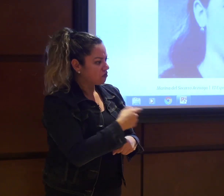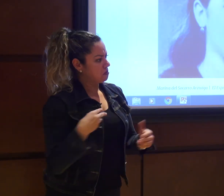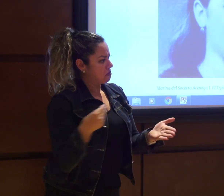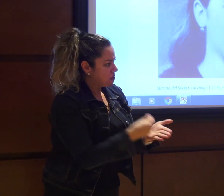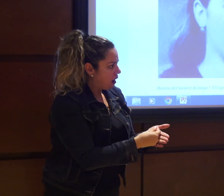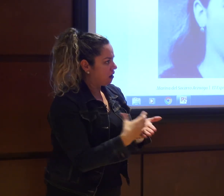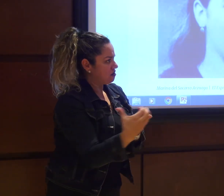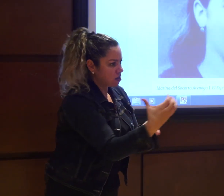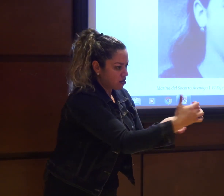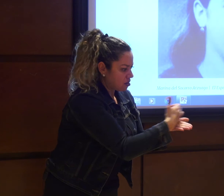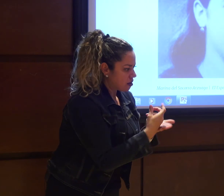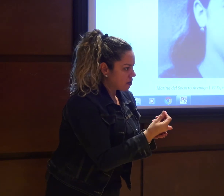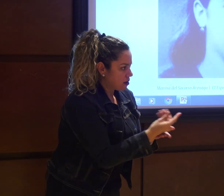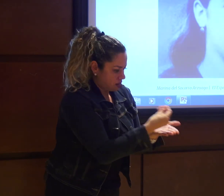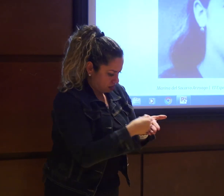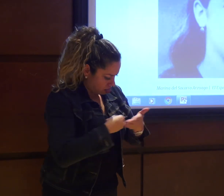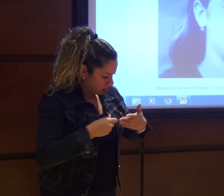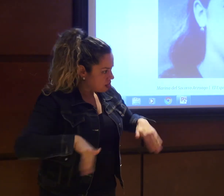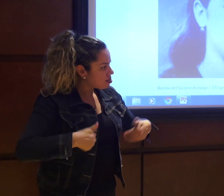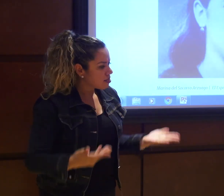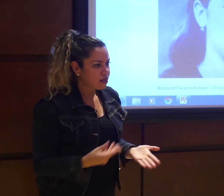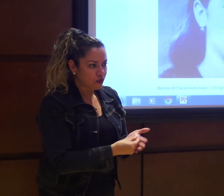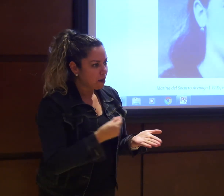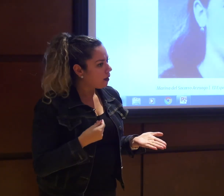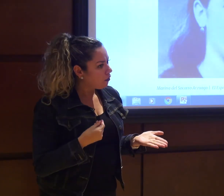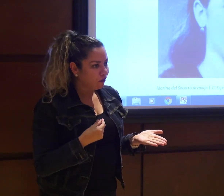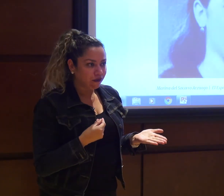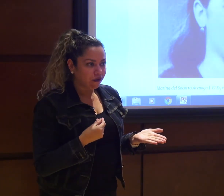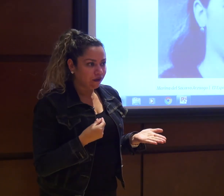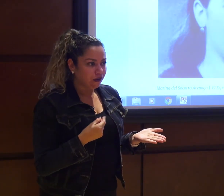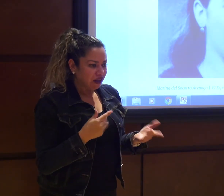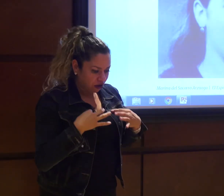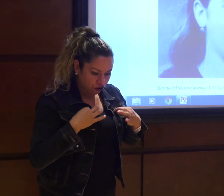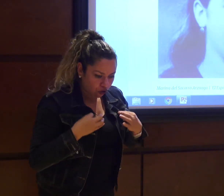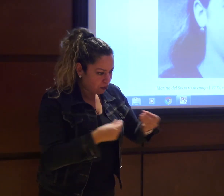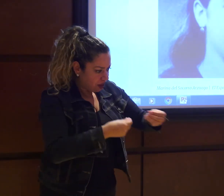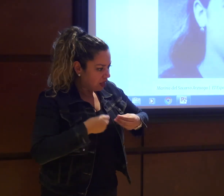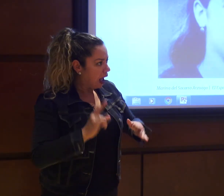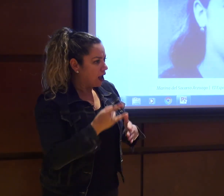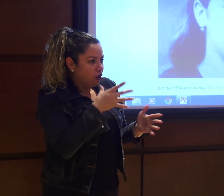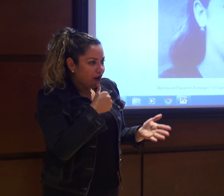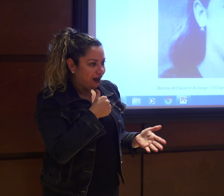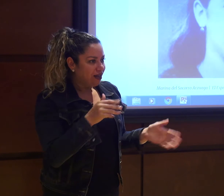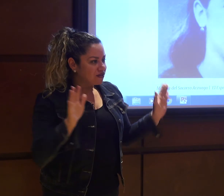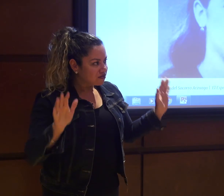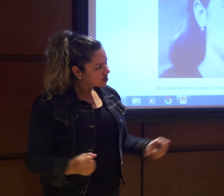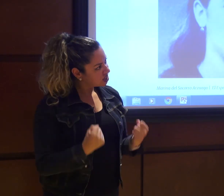y que ella nunca recibió ningún dinero, que ni siquiera un traje. Lo que nos ha contado que sí, pues es muy divertido, es que